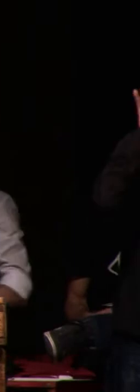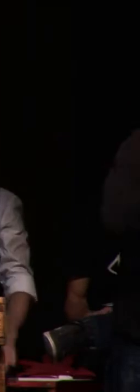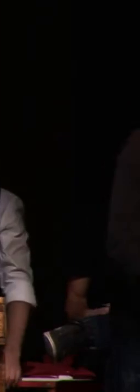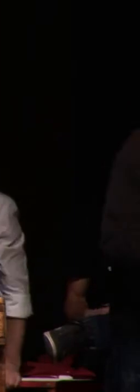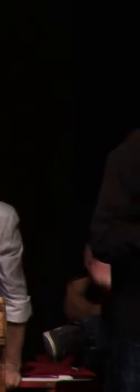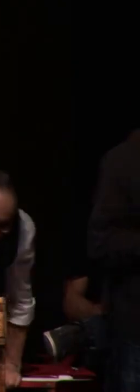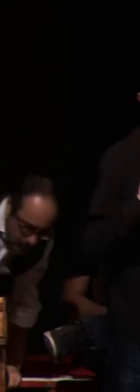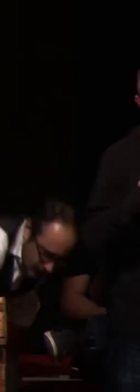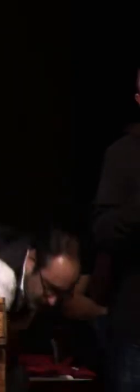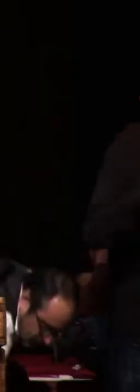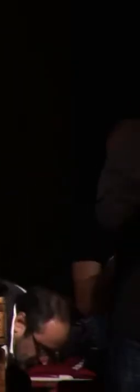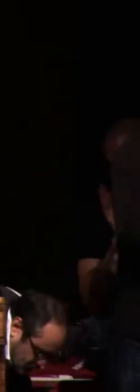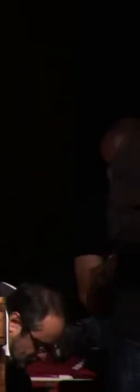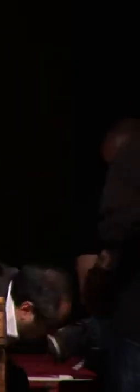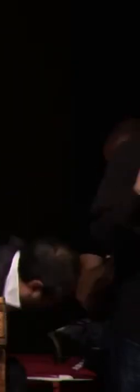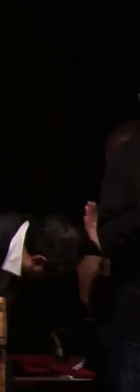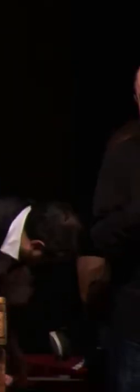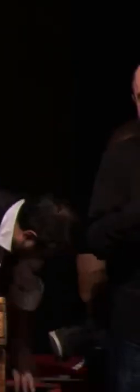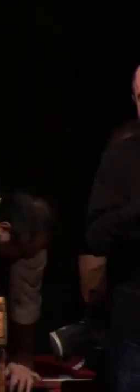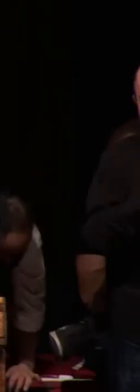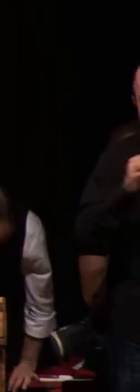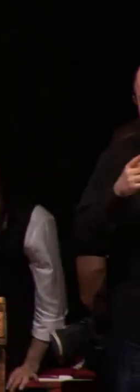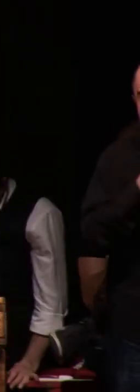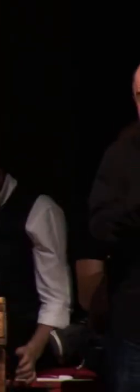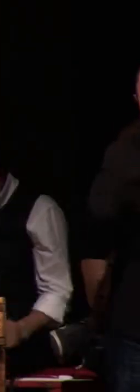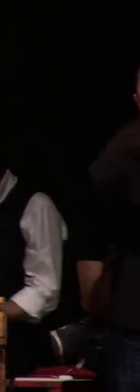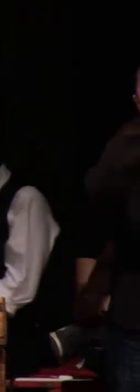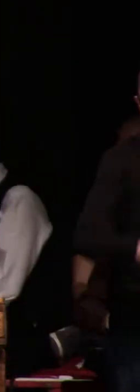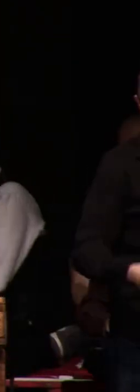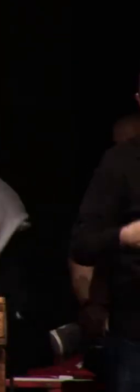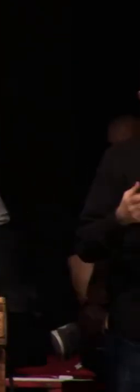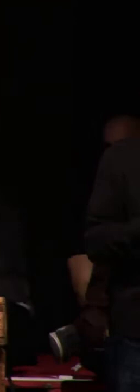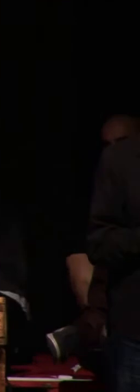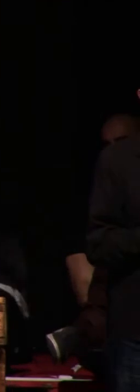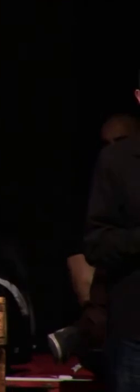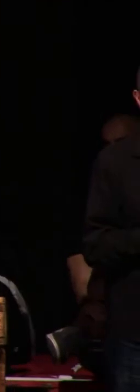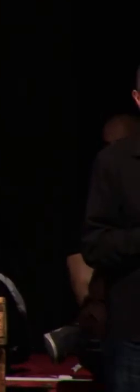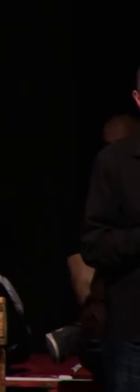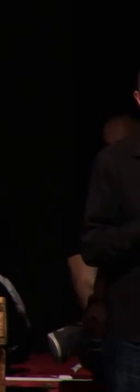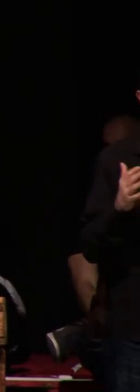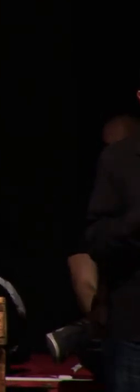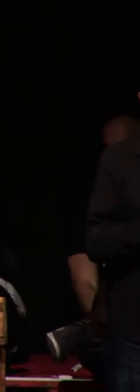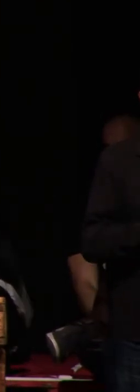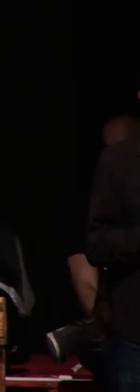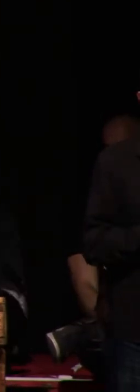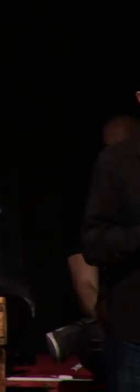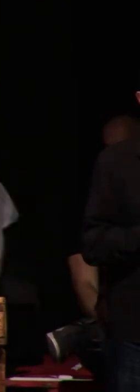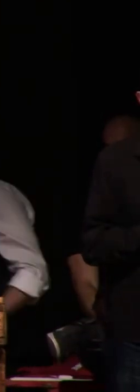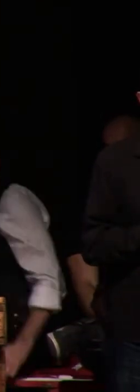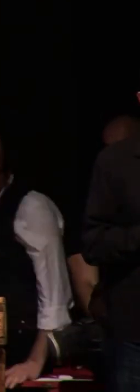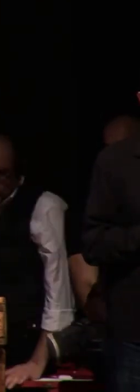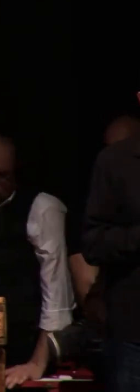Som Felanits, som Bétera, som l'Hospitalet, som Santa Coloma, som Burjassot, som Pollença, som